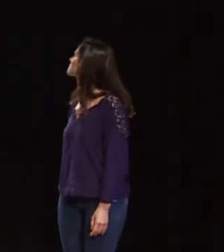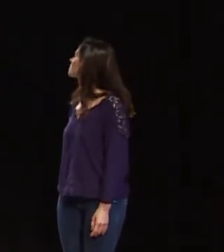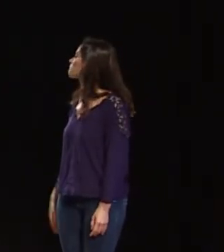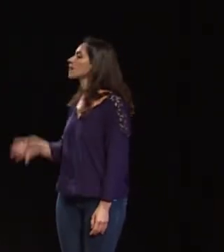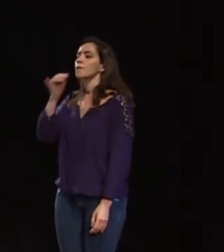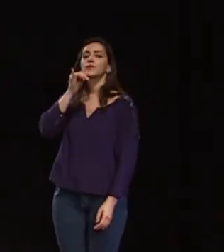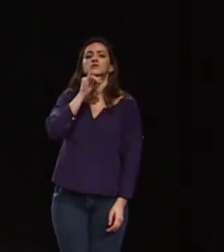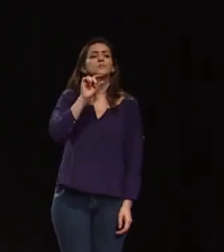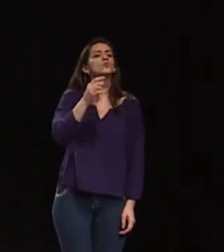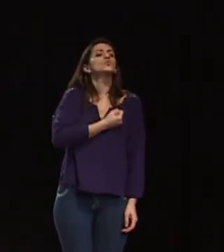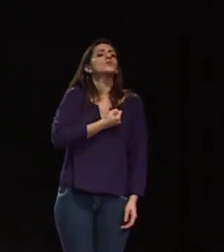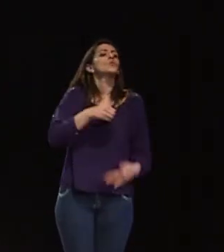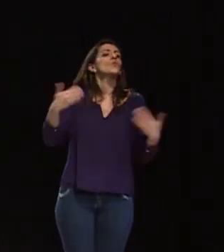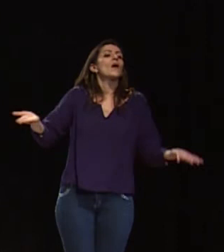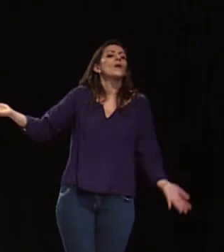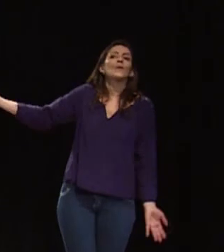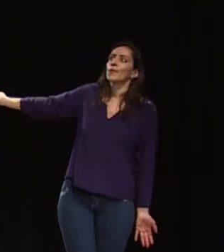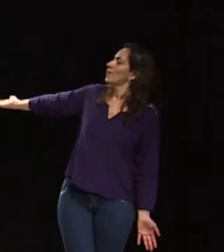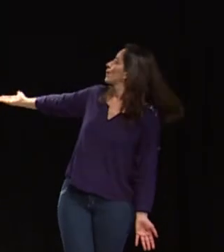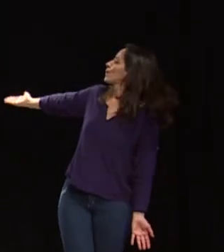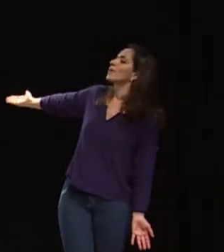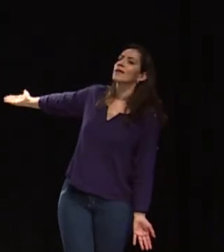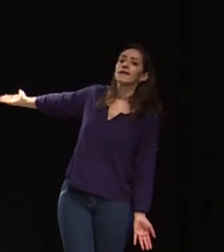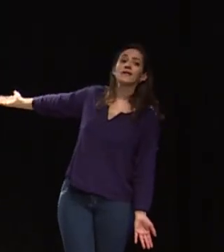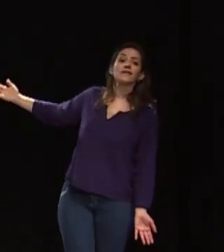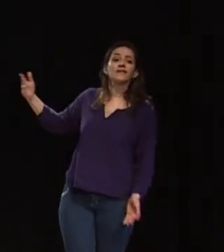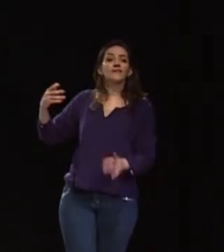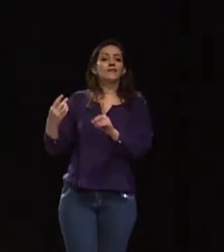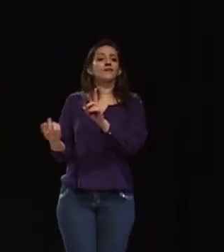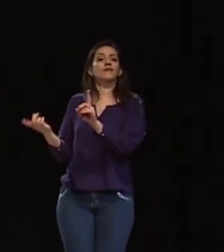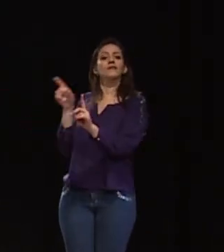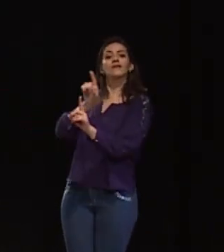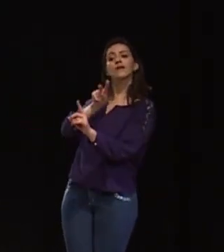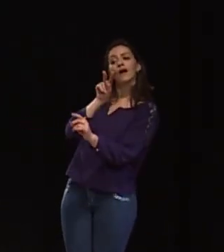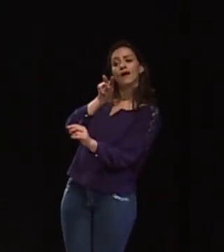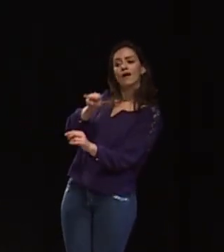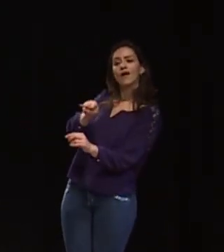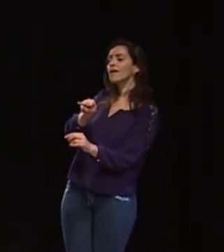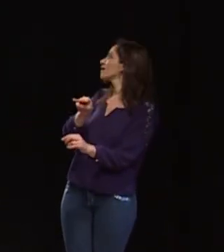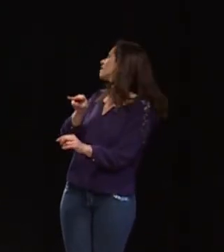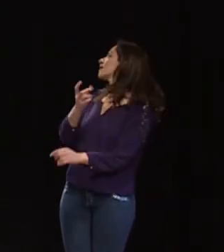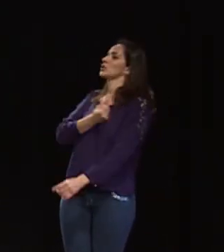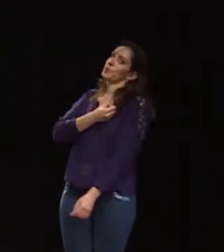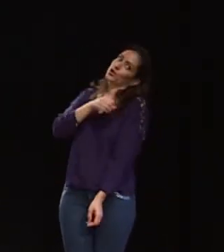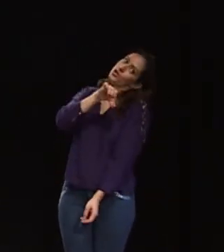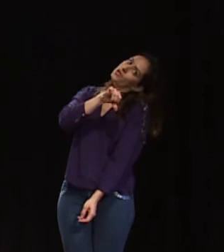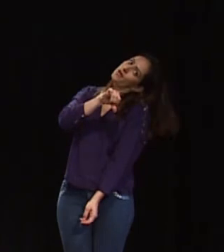diferentes. Por exemplo, qual é o número que está ali no chão, né? Depende do ponto de vista. Para quem está desse lado, está